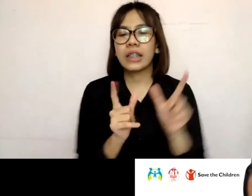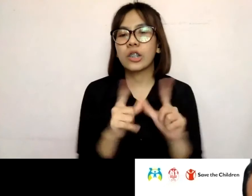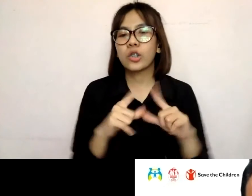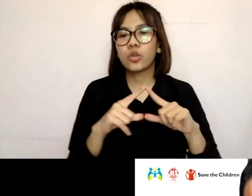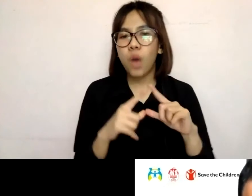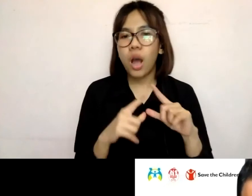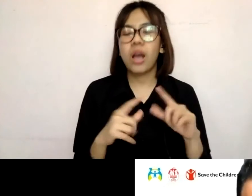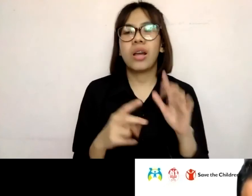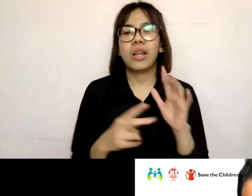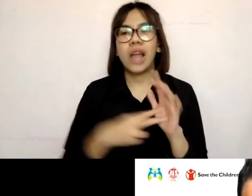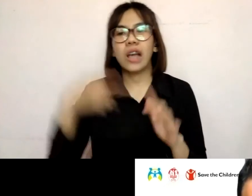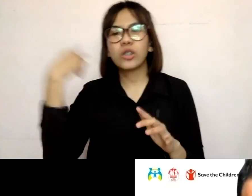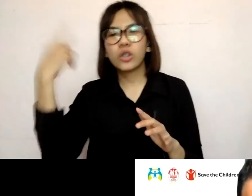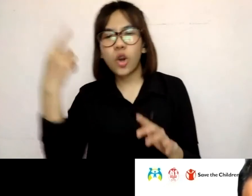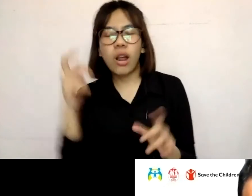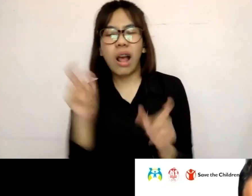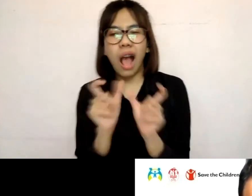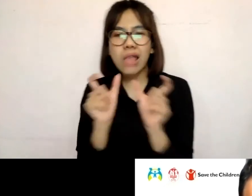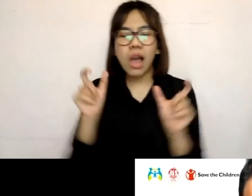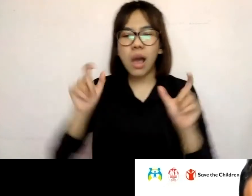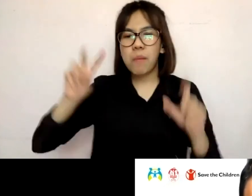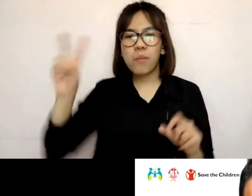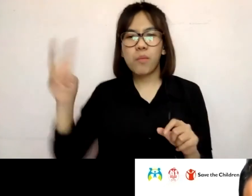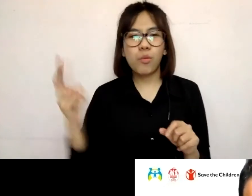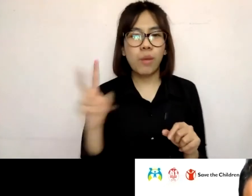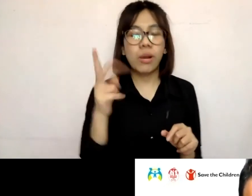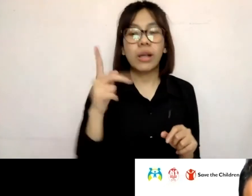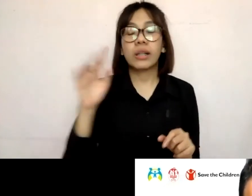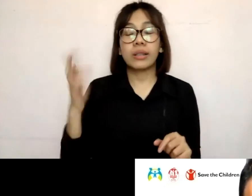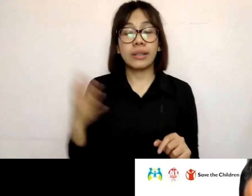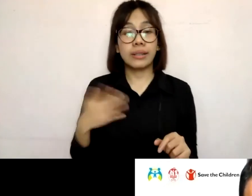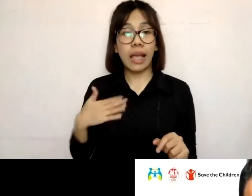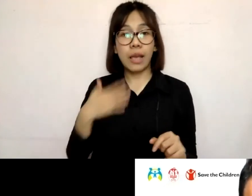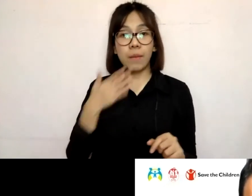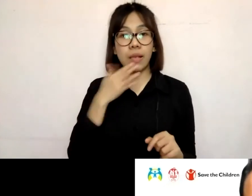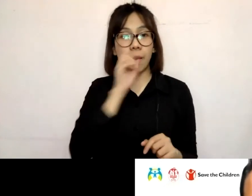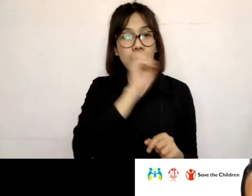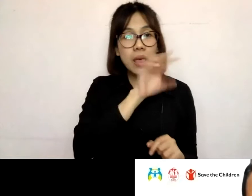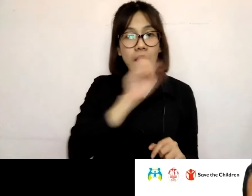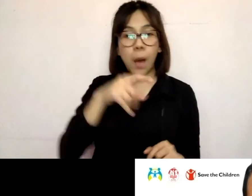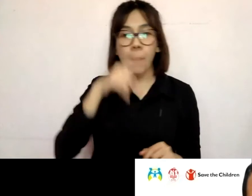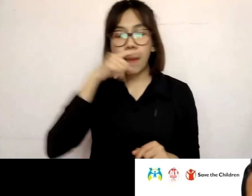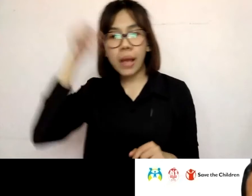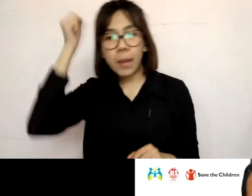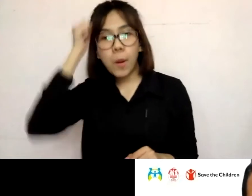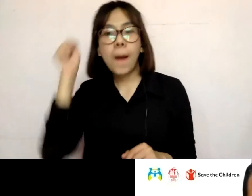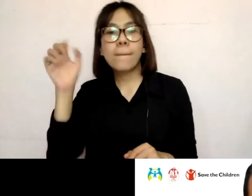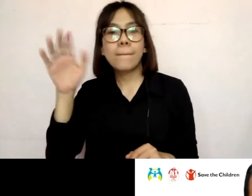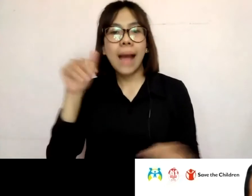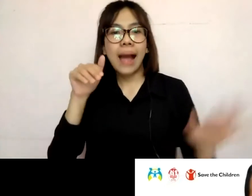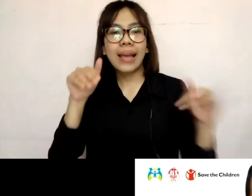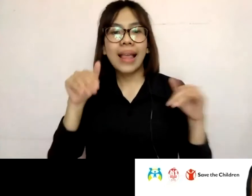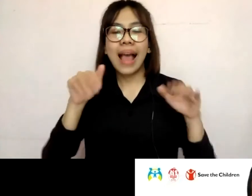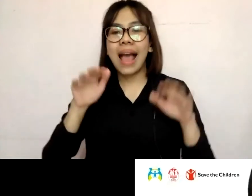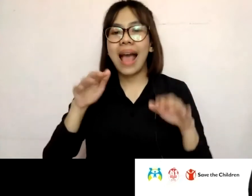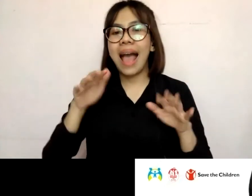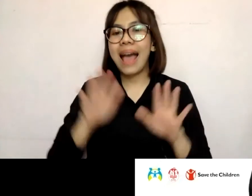ikut dalam proyek UC Equal dengan mengadakan penelitian kecil di kelas bersama guru seni budaya Regina, teman-teman. Nah, di